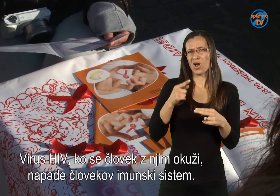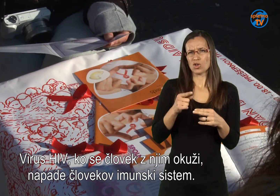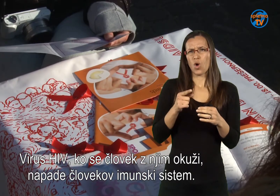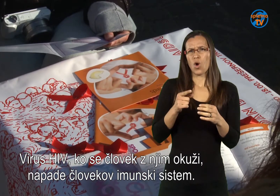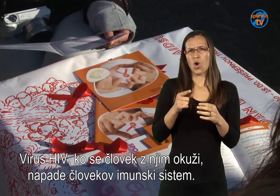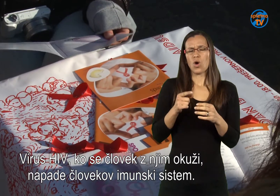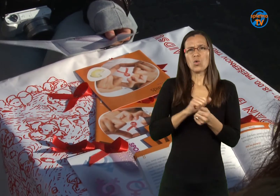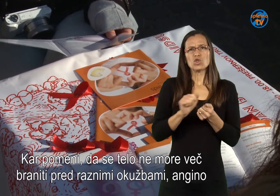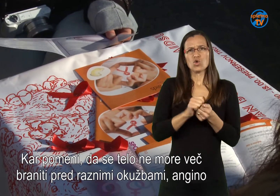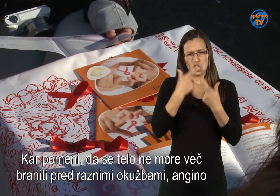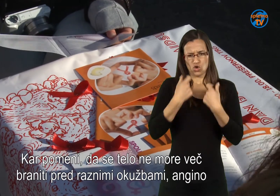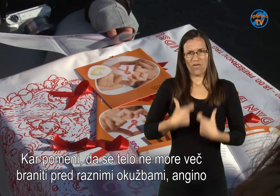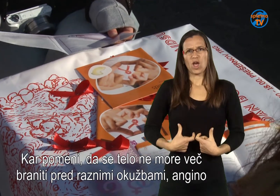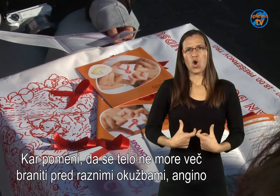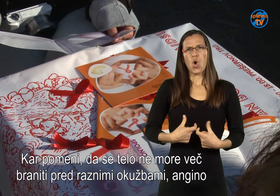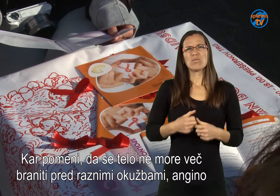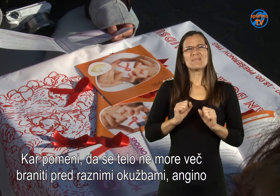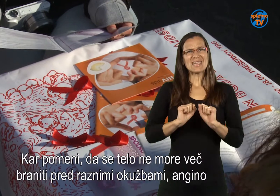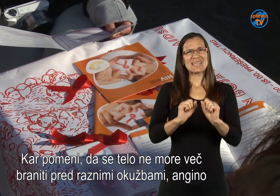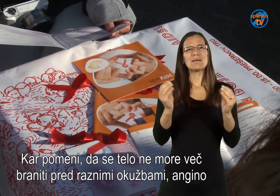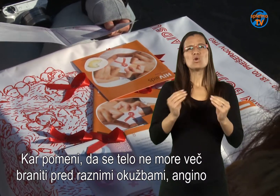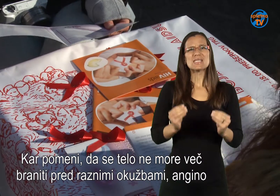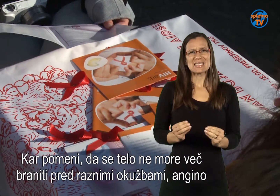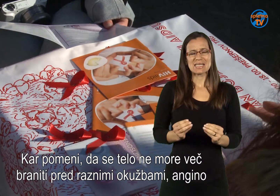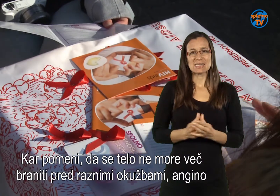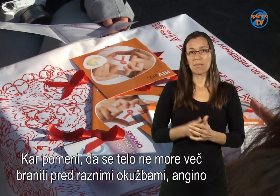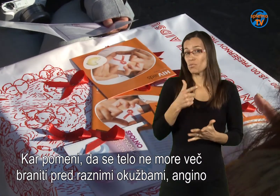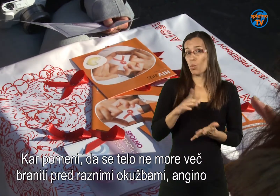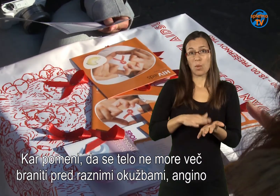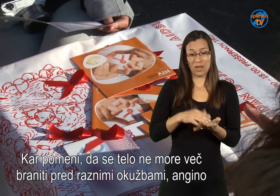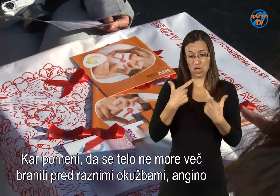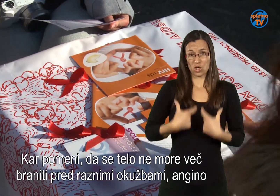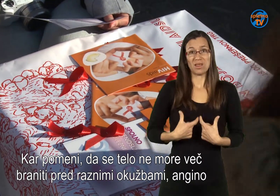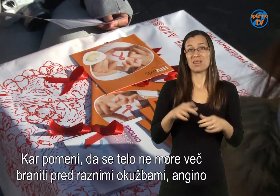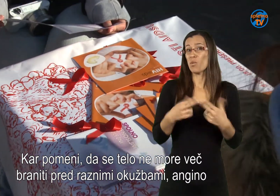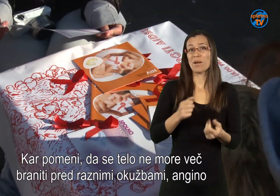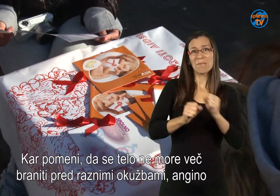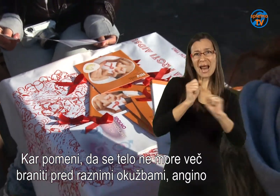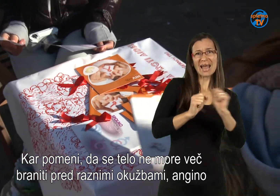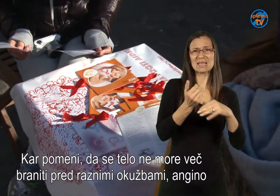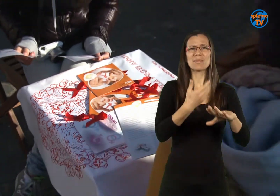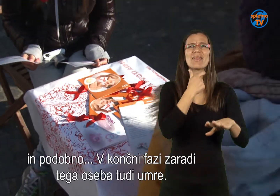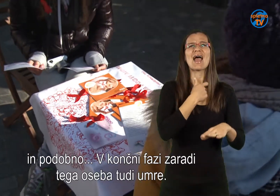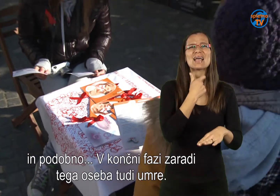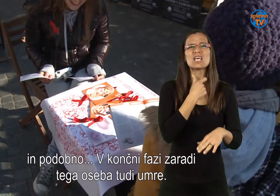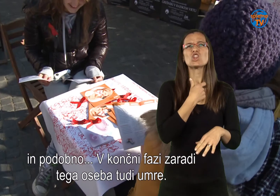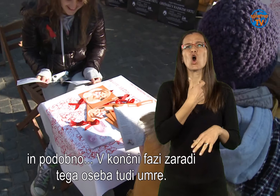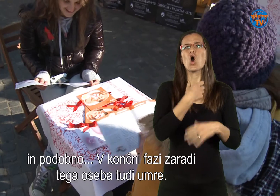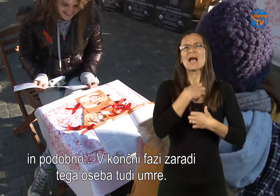imunski sistem. Kar pomeni, da se telo ne more več braniti pred raznimi, če si predstavljate, ne vem, angino, gripo in tako naprej. In v